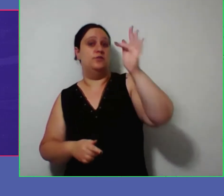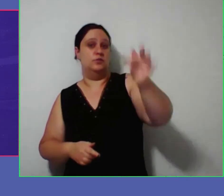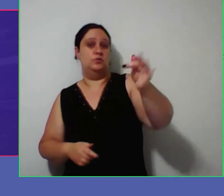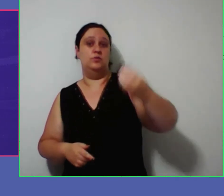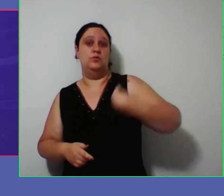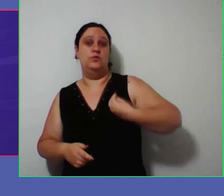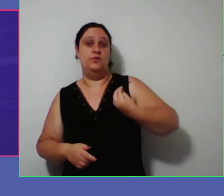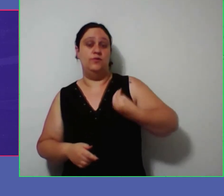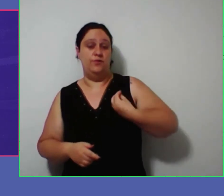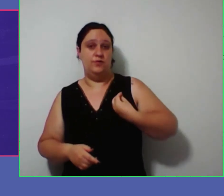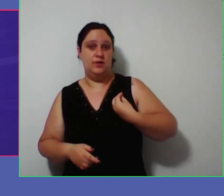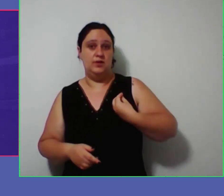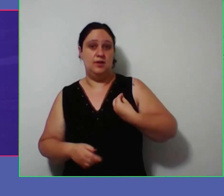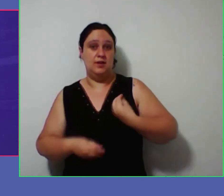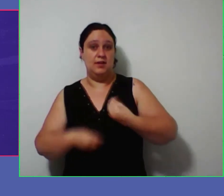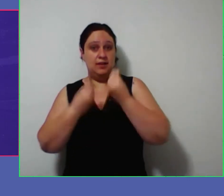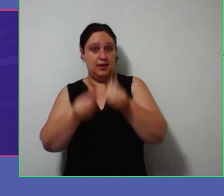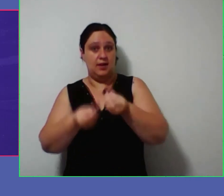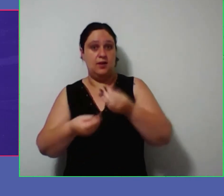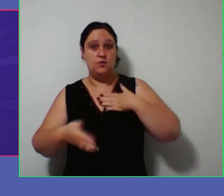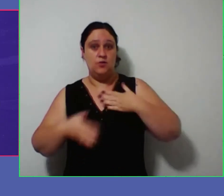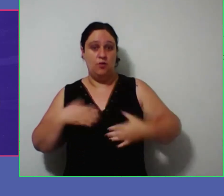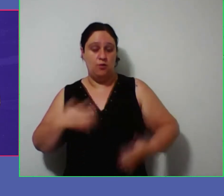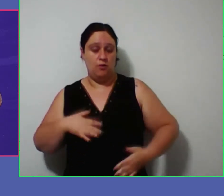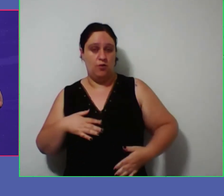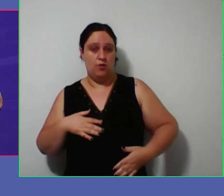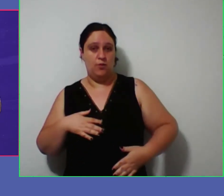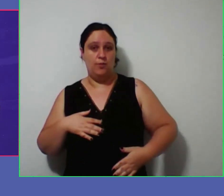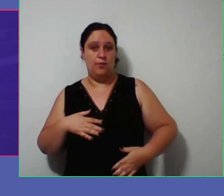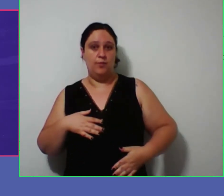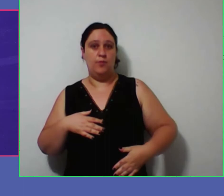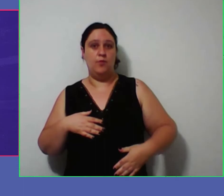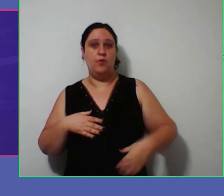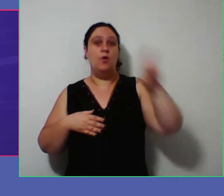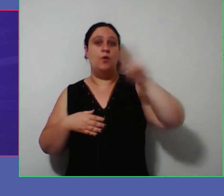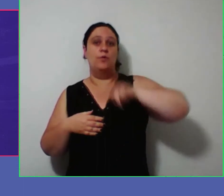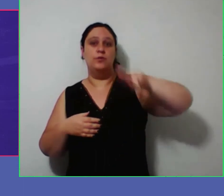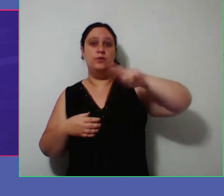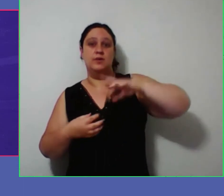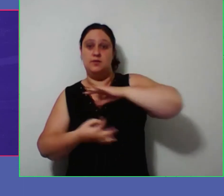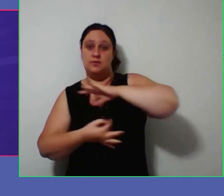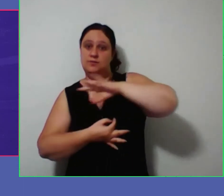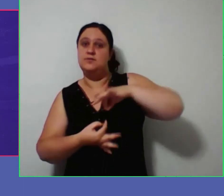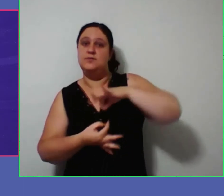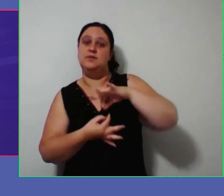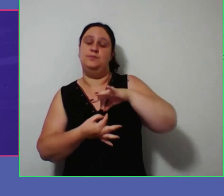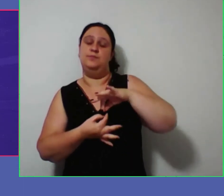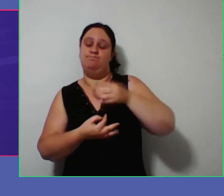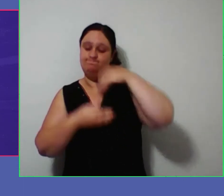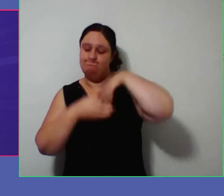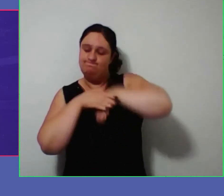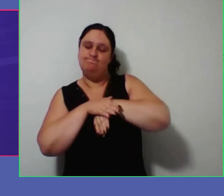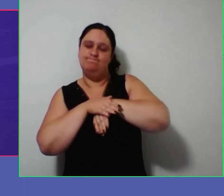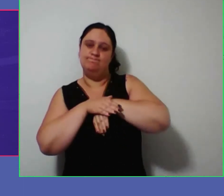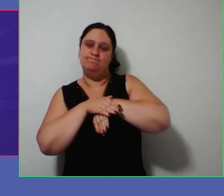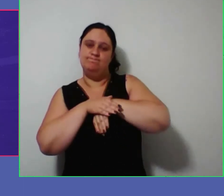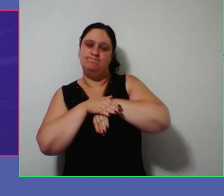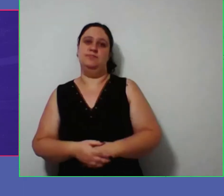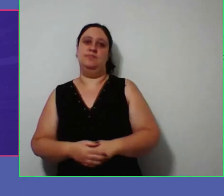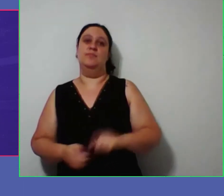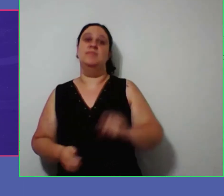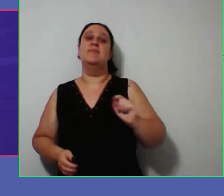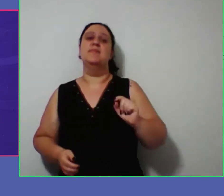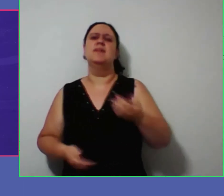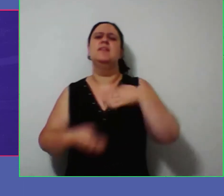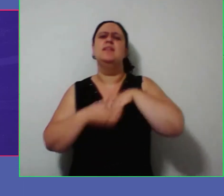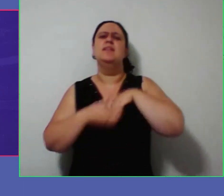mortal, por meio do seu Espírito que já em vós habita. Irmãos, aleluia! Quem habita em nós? Deus,